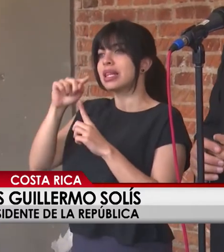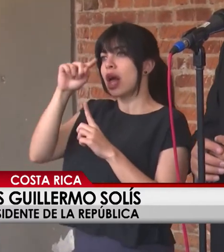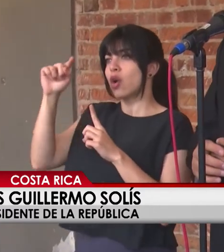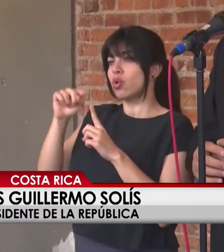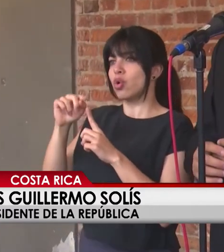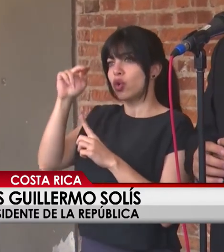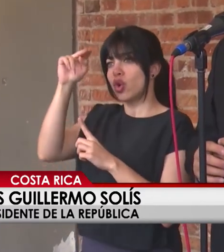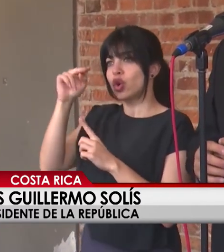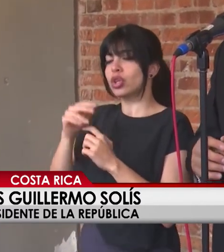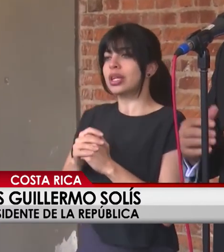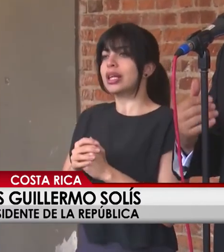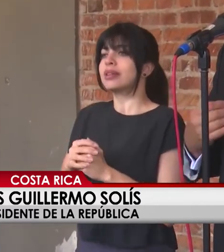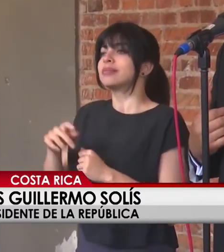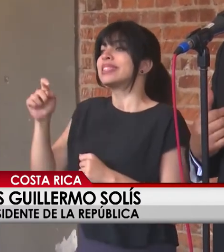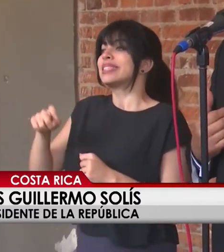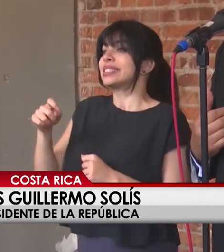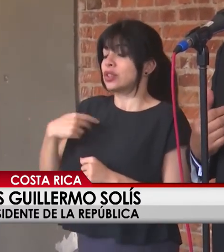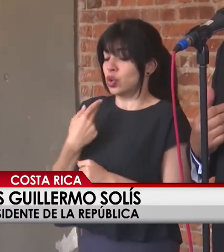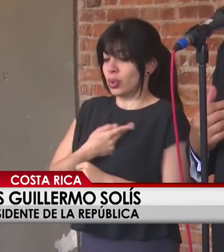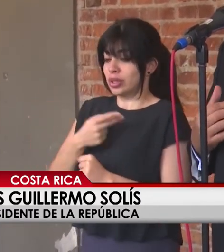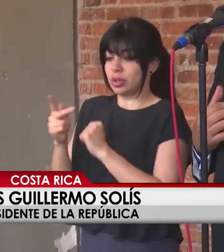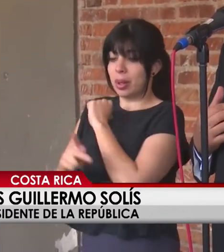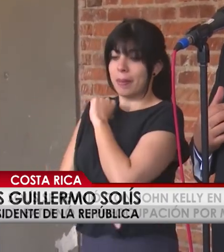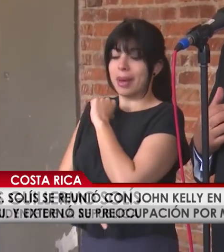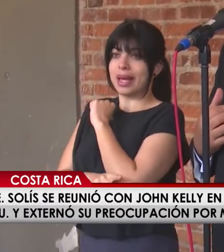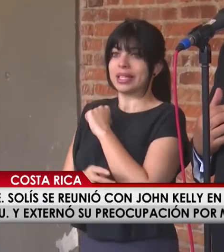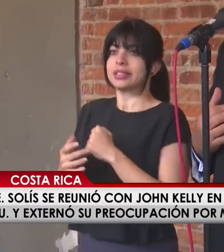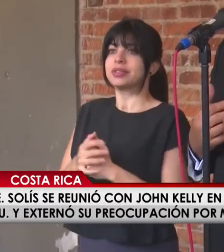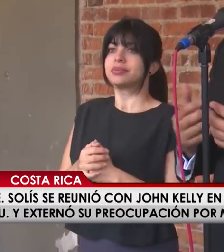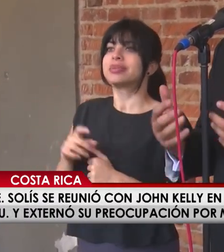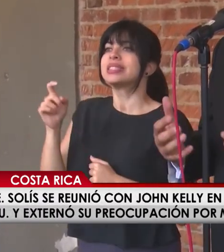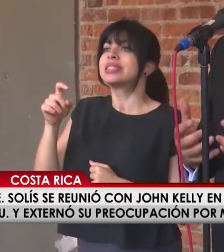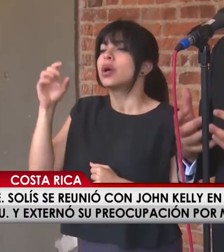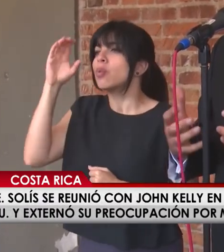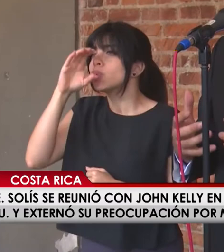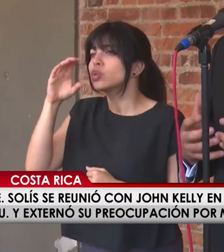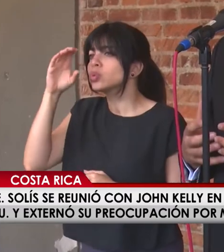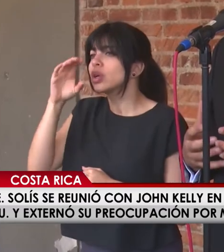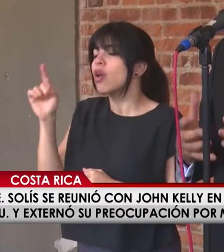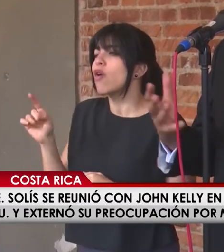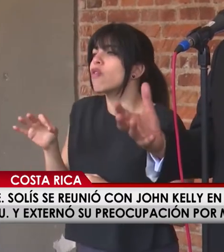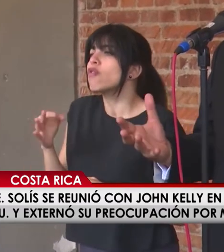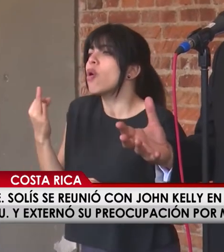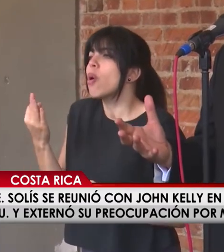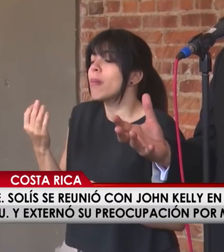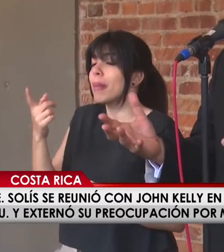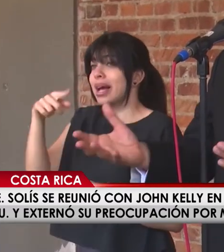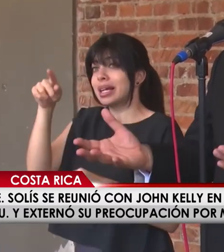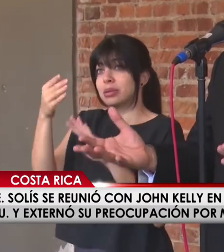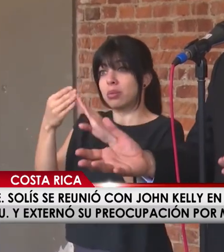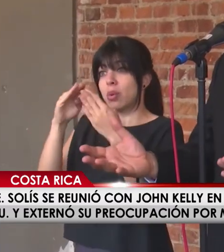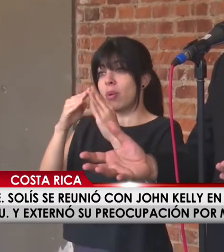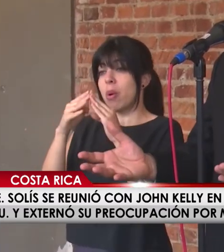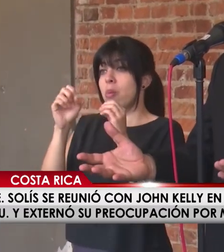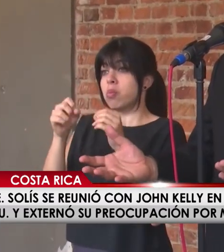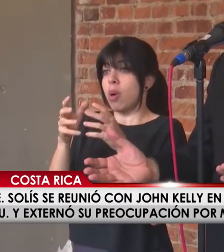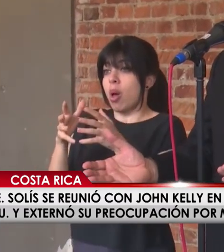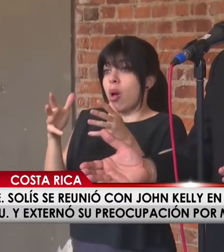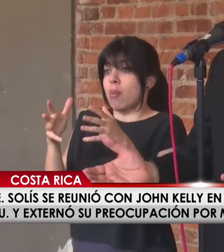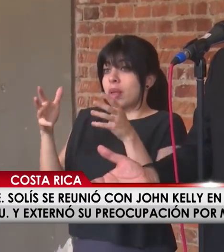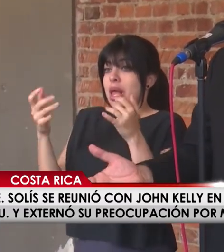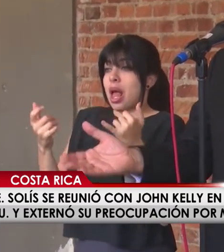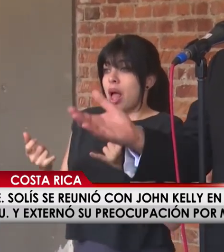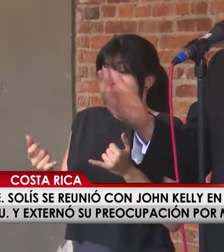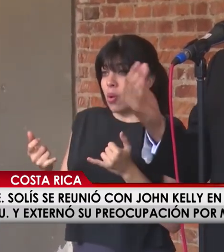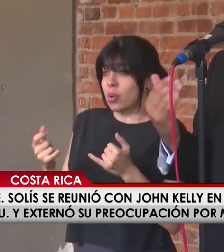Norte, y la necesidad de nuestro país de buscar la forma de que esas poblaciones, que podrían aumentar mucho